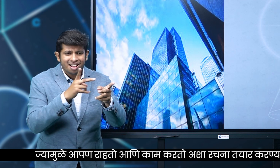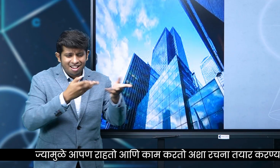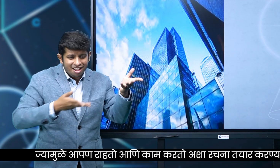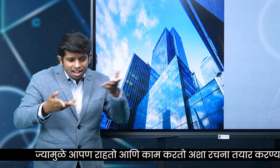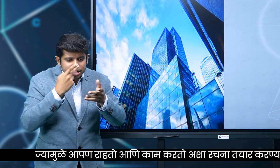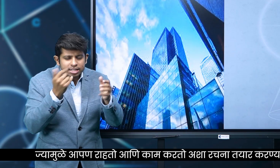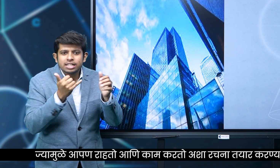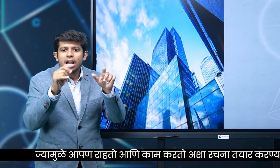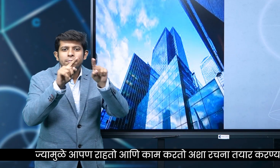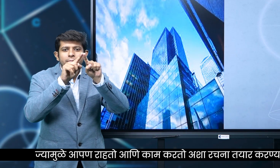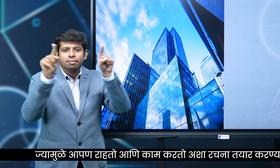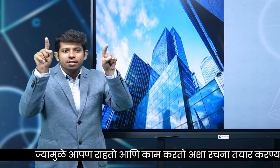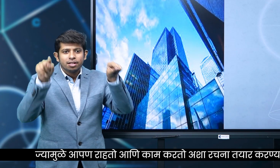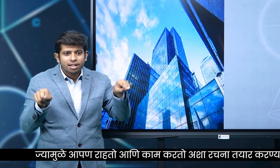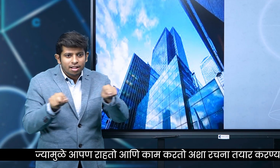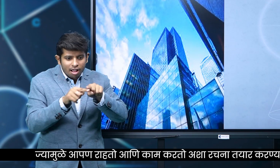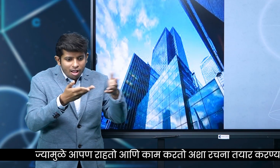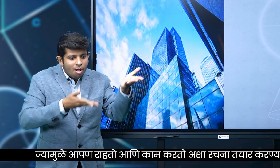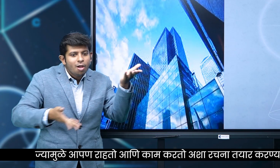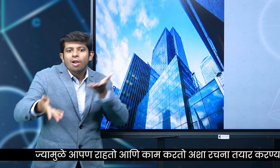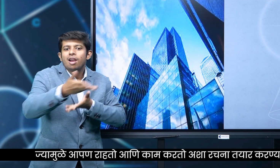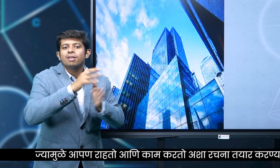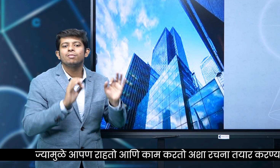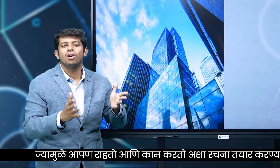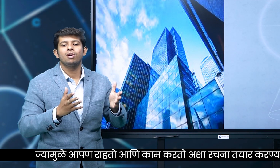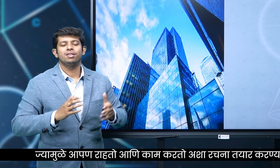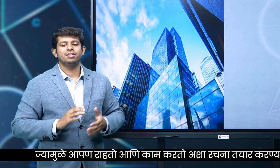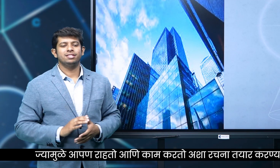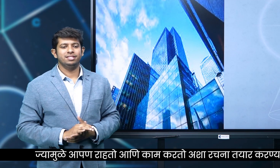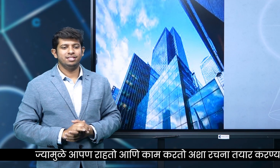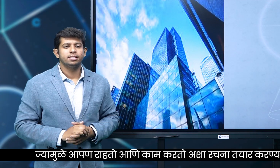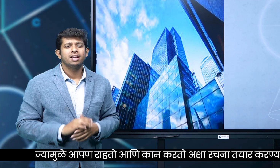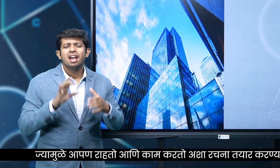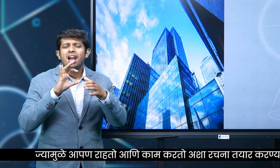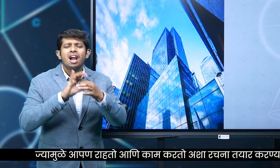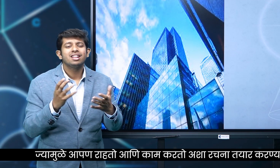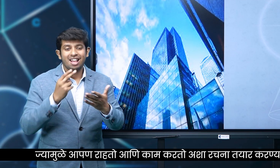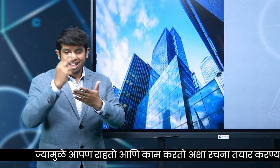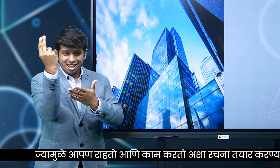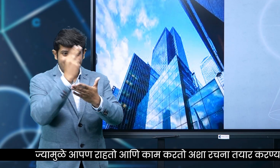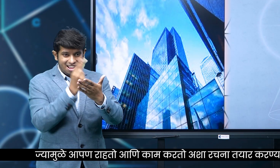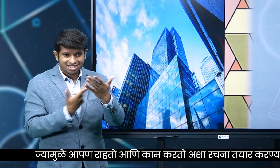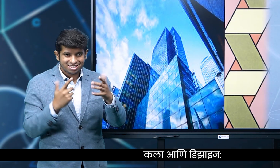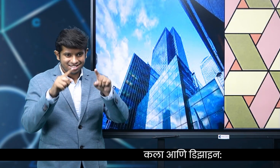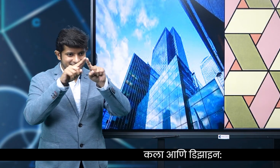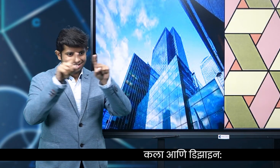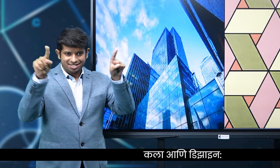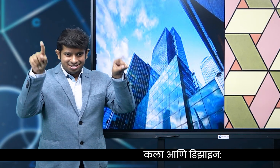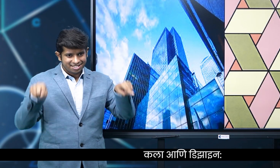ज्यामध्ये आपण राहतो आणि काम करतो. अशा रचना तयार करण्यास मदत कला आणि